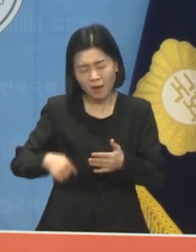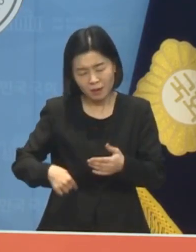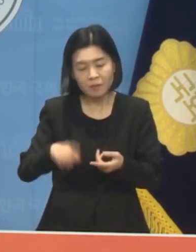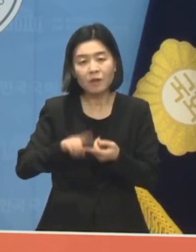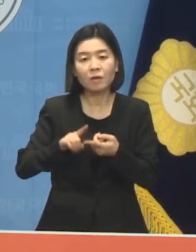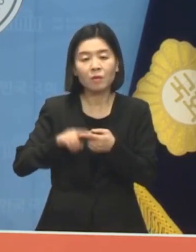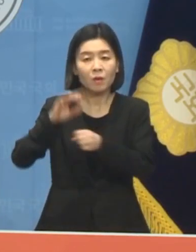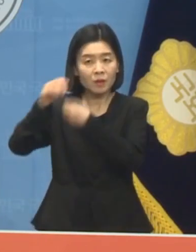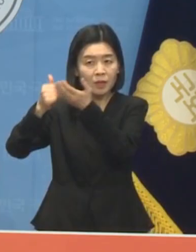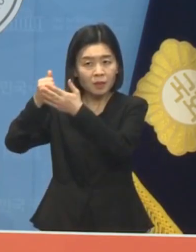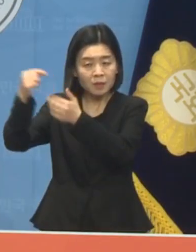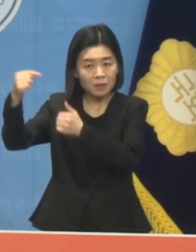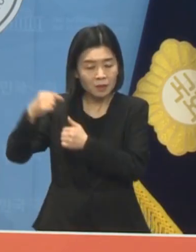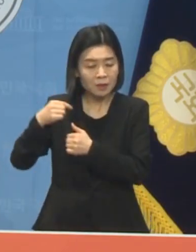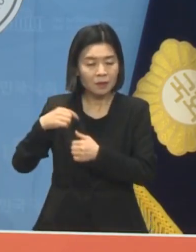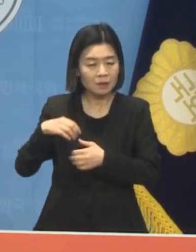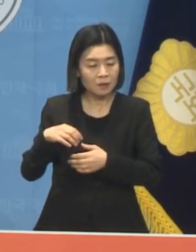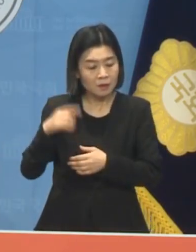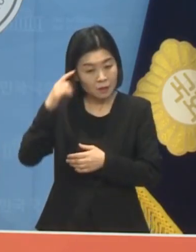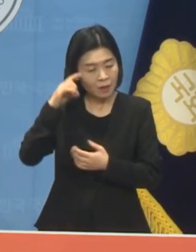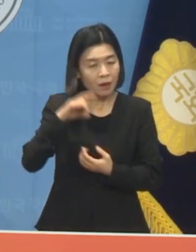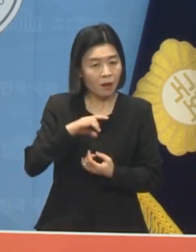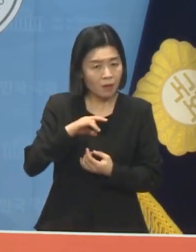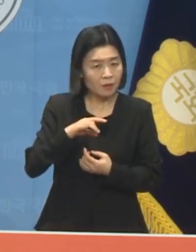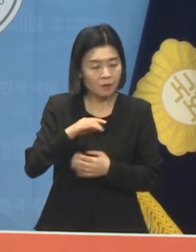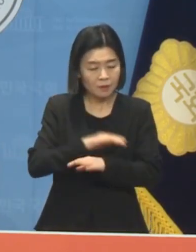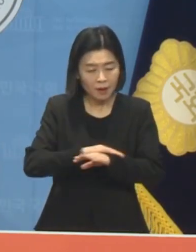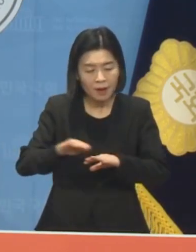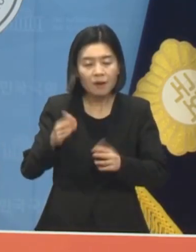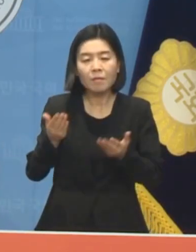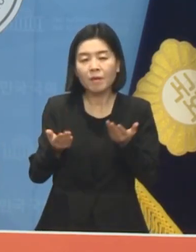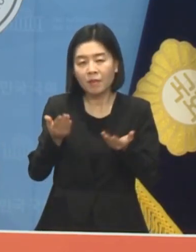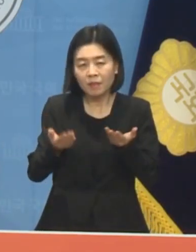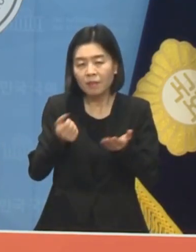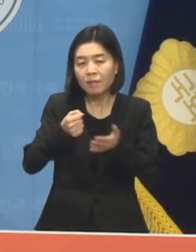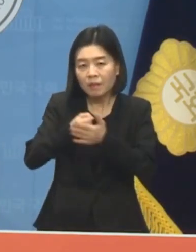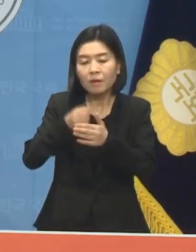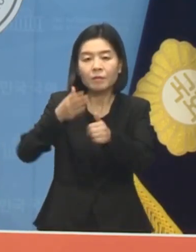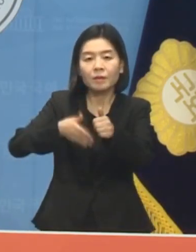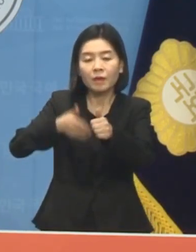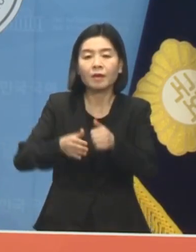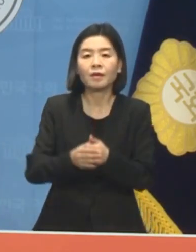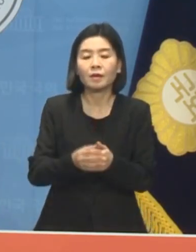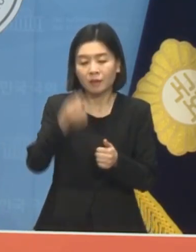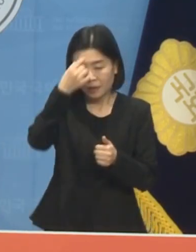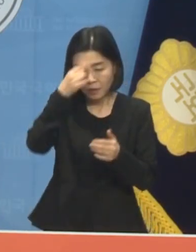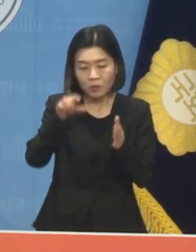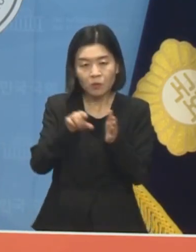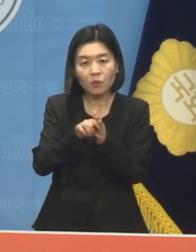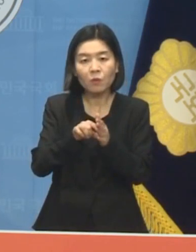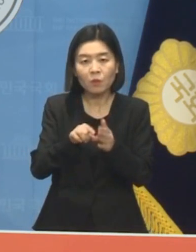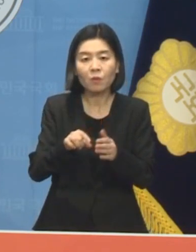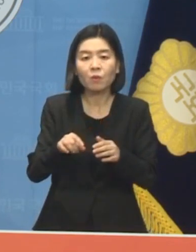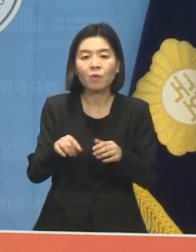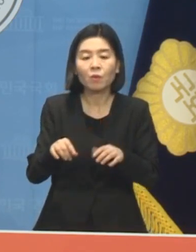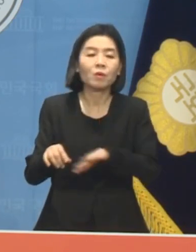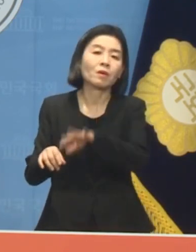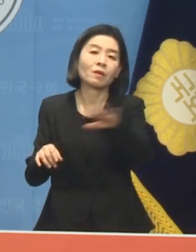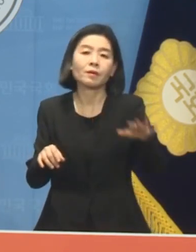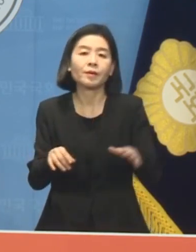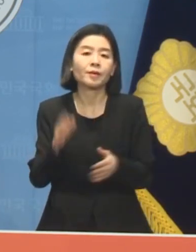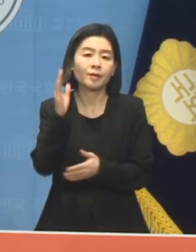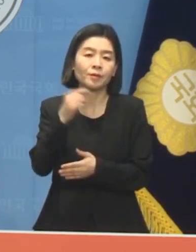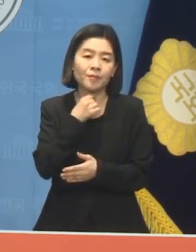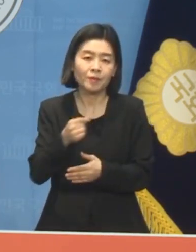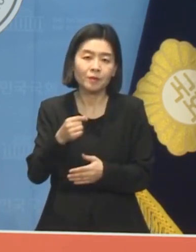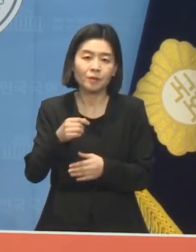음성을 들으며 판단을 잘 해 주시기 바랍니다. 우리 기독교계에 말씀드립니다.